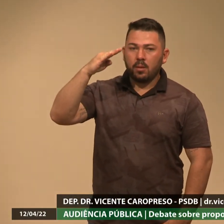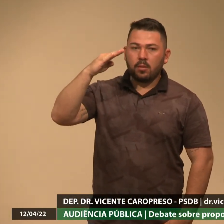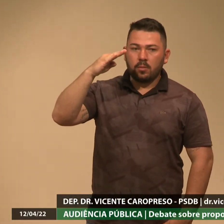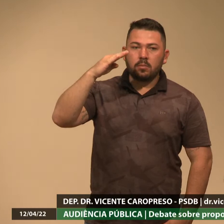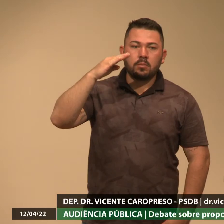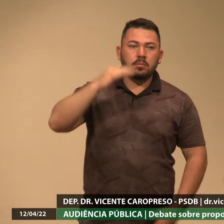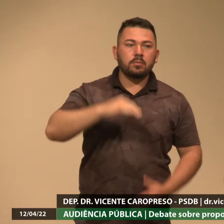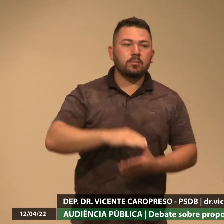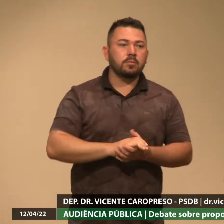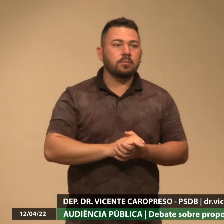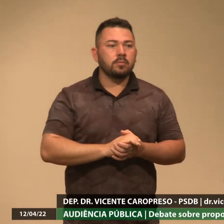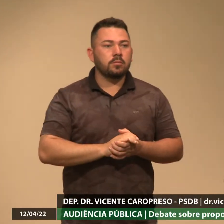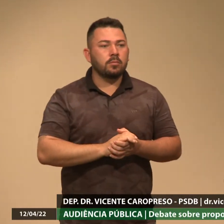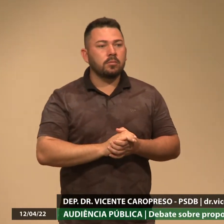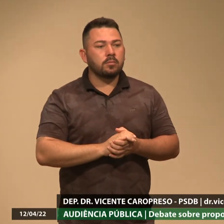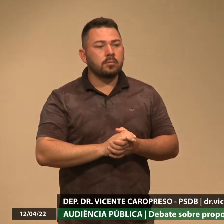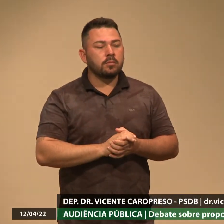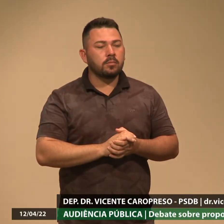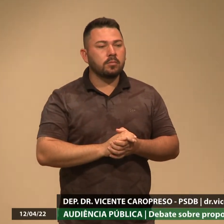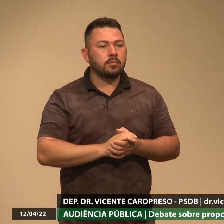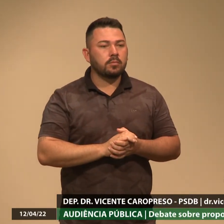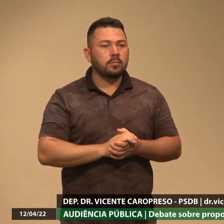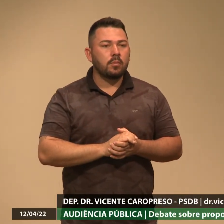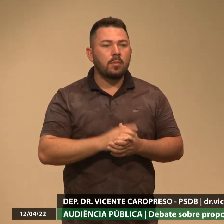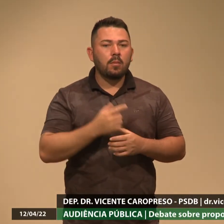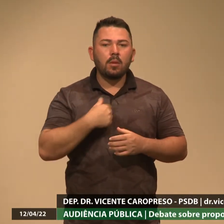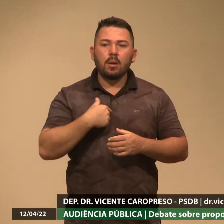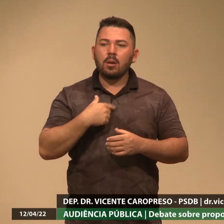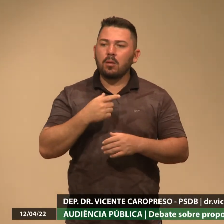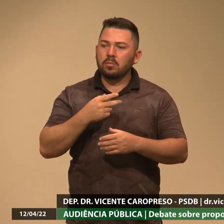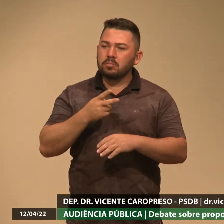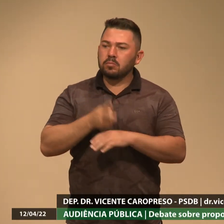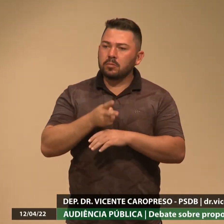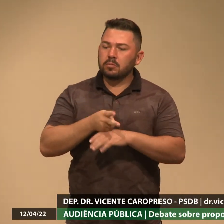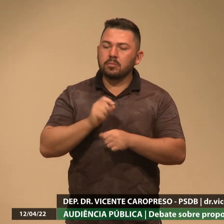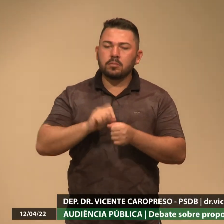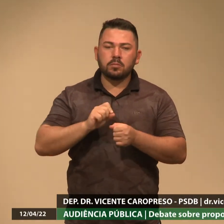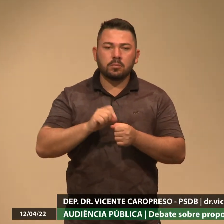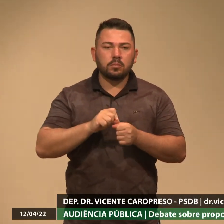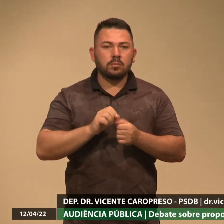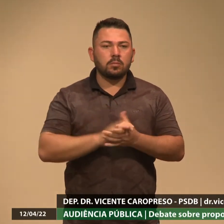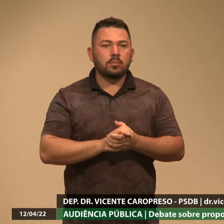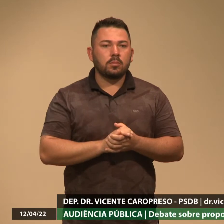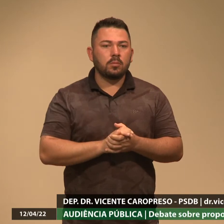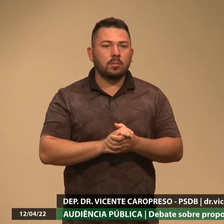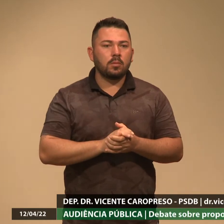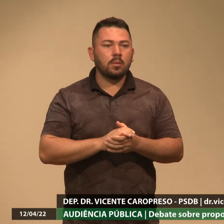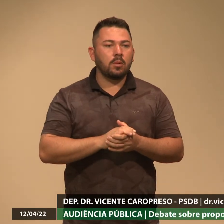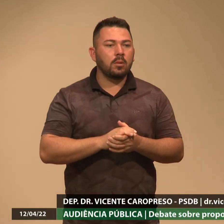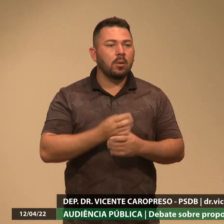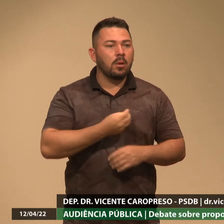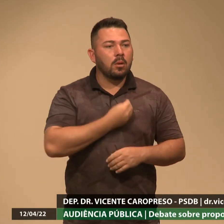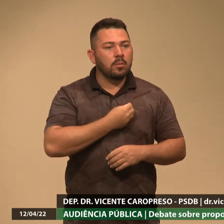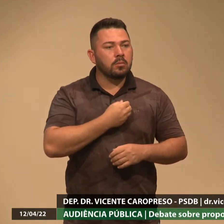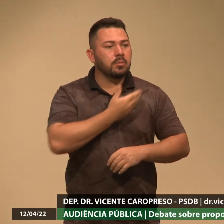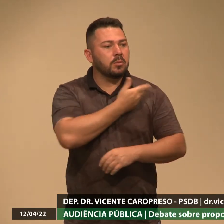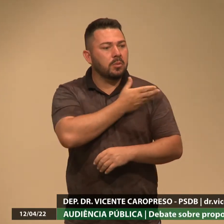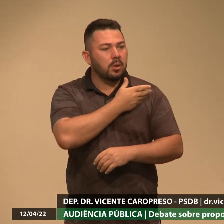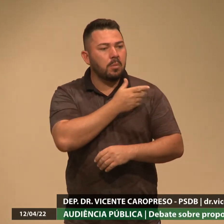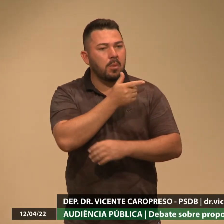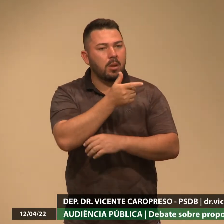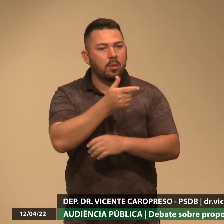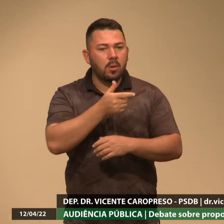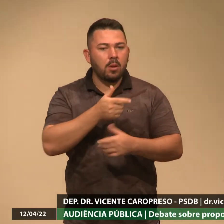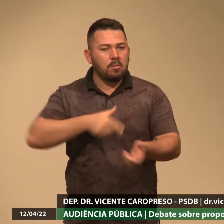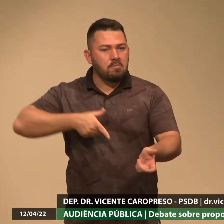em Blumenau na época da enchente cumprindo o serviço militar e fazia parte disso um treinamento um